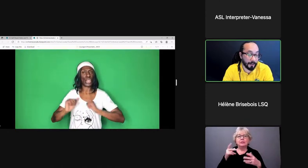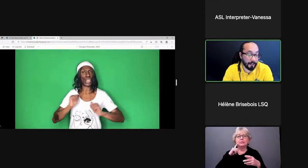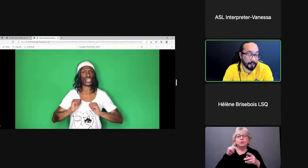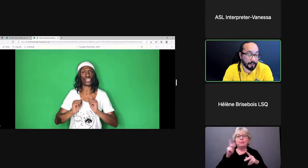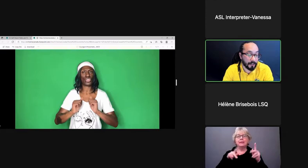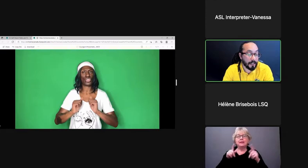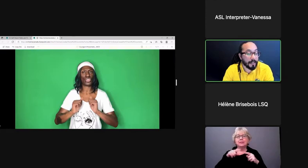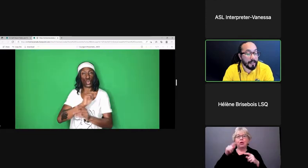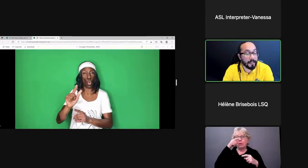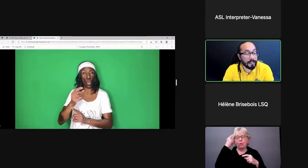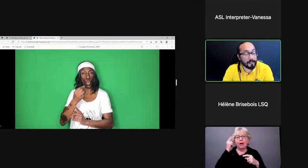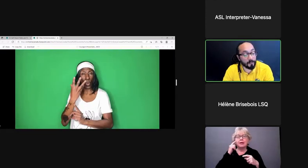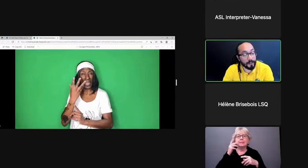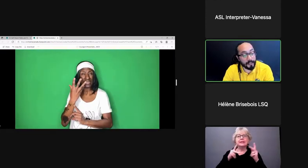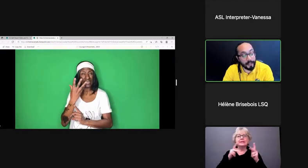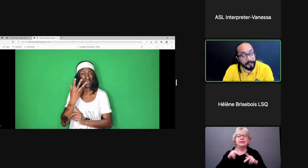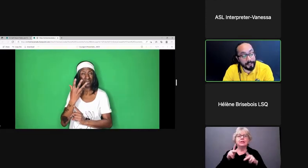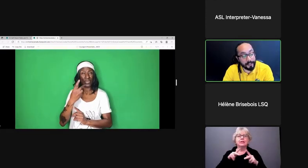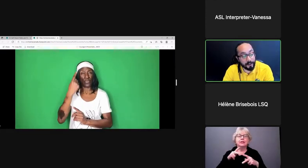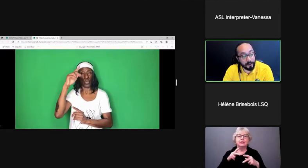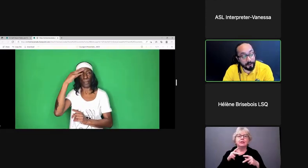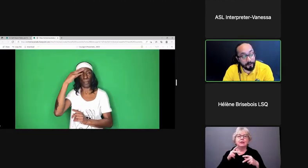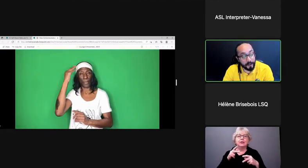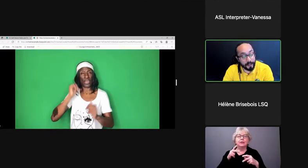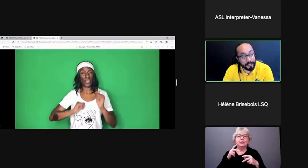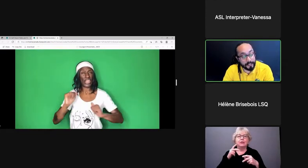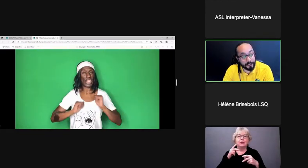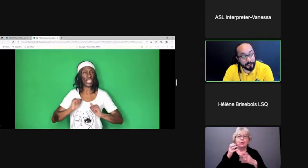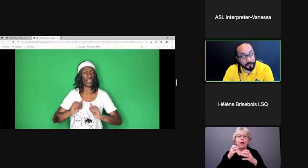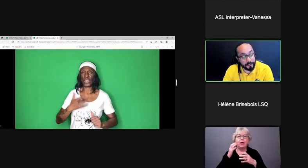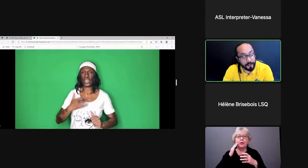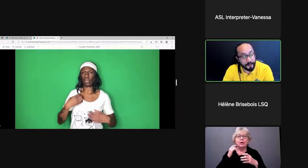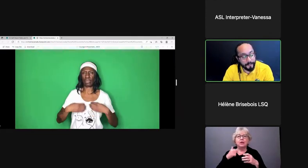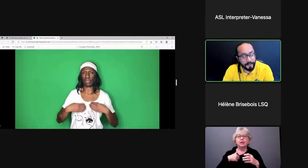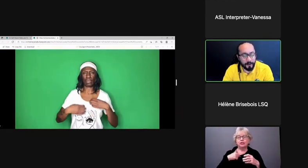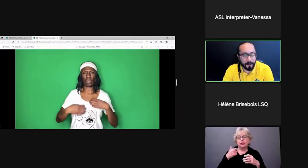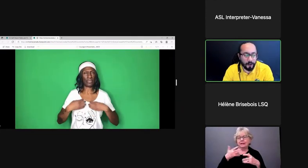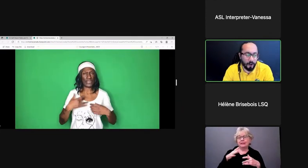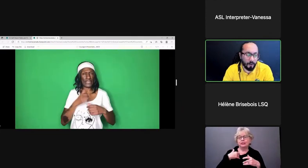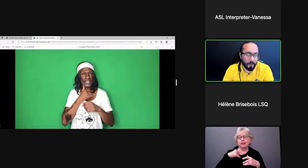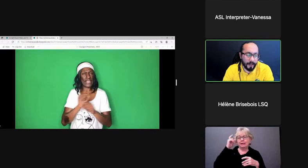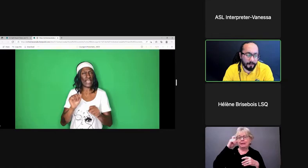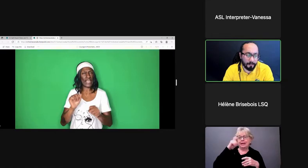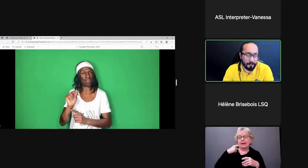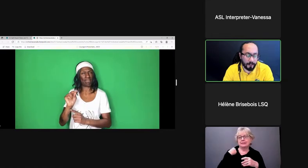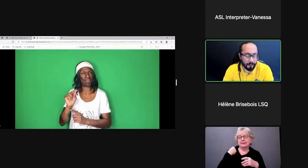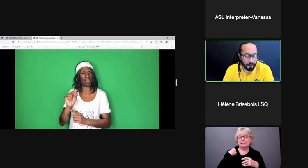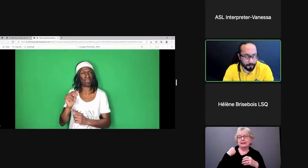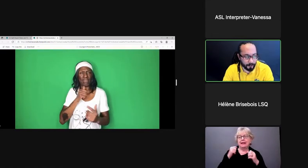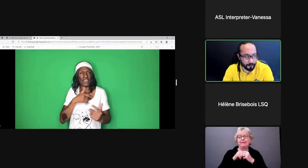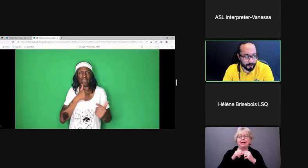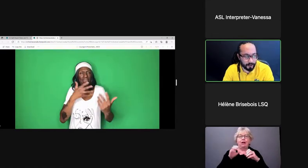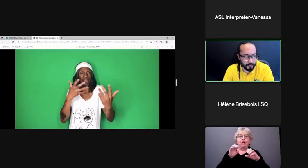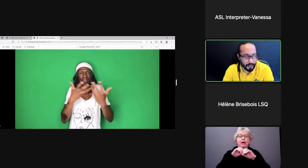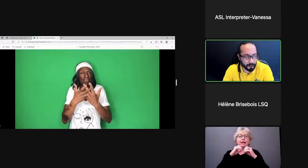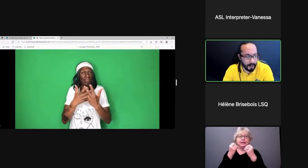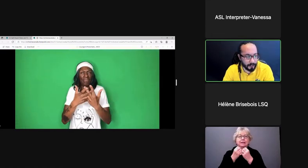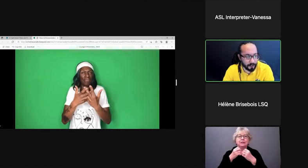j'ai vécu, notamment récemment, avec une organisation de